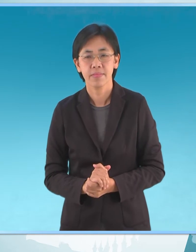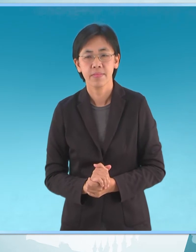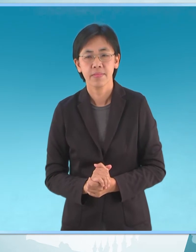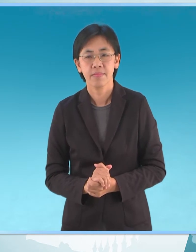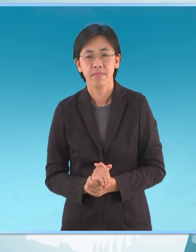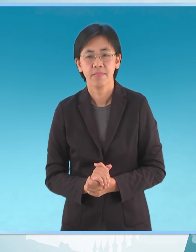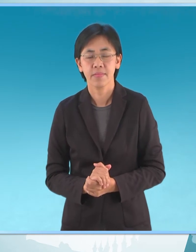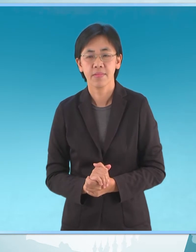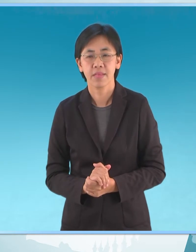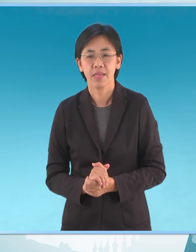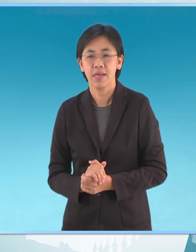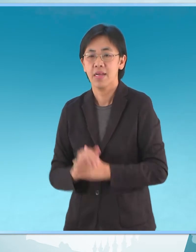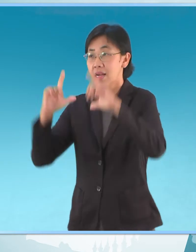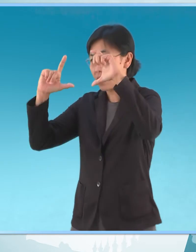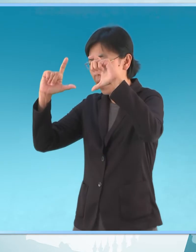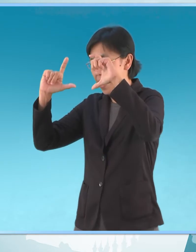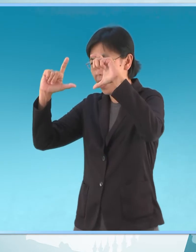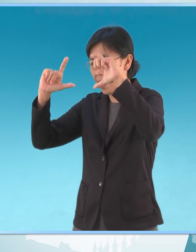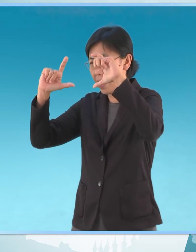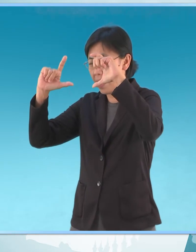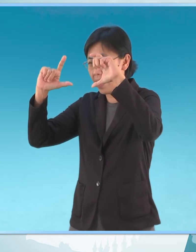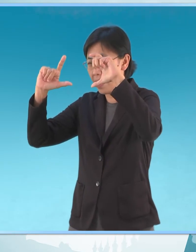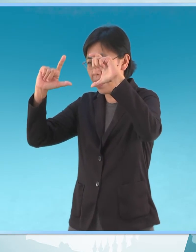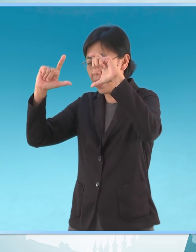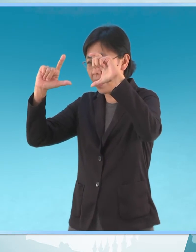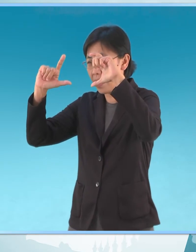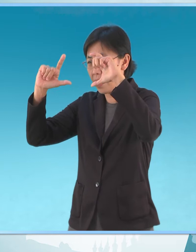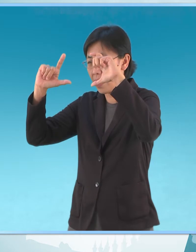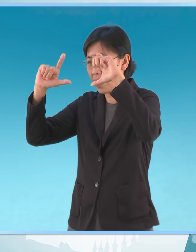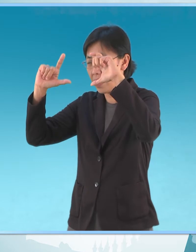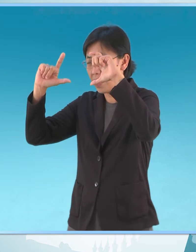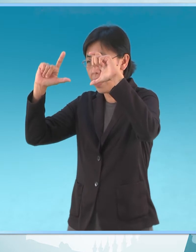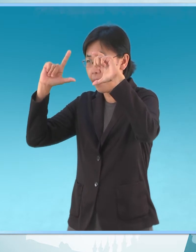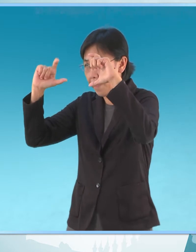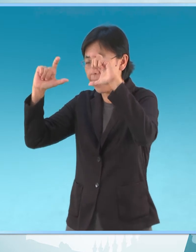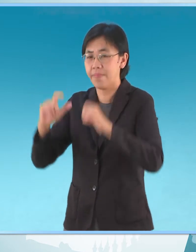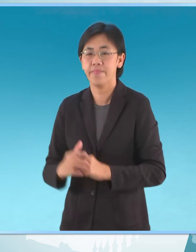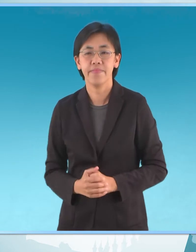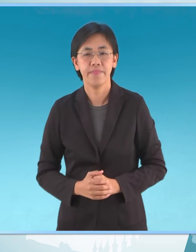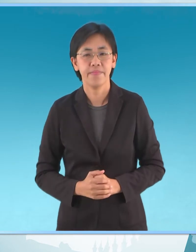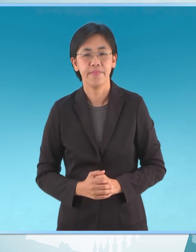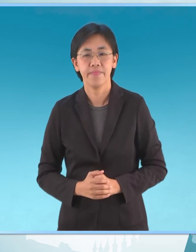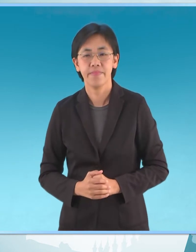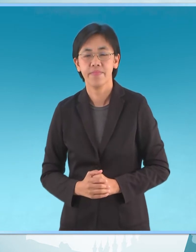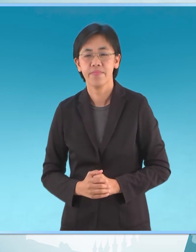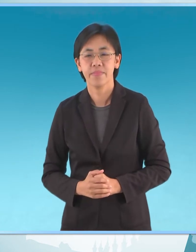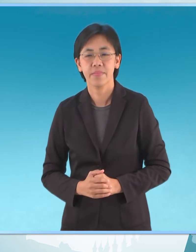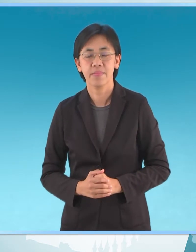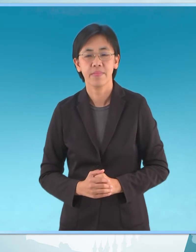อยู่กลางภาพแล้วก็โฟกัสซะหน่อยนะครับแล้วก็ถ่ายเลยนะครับนะ